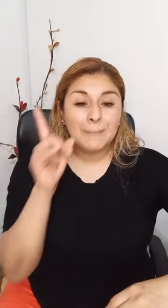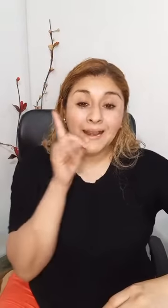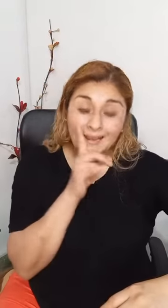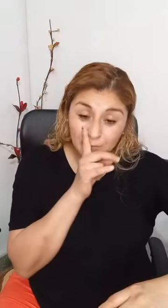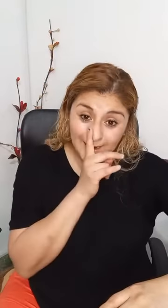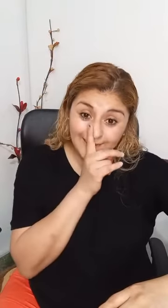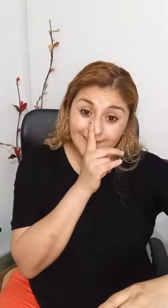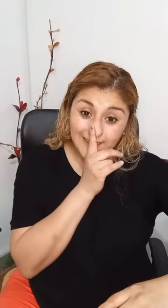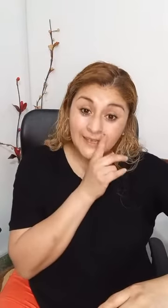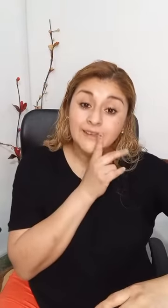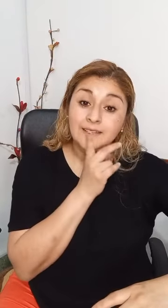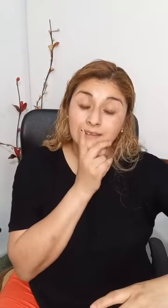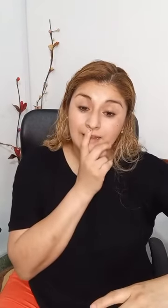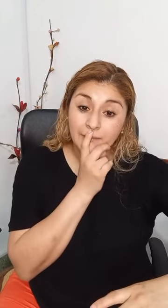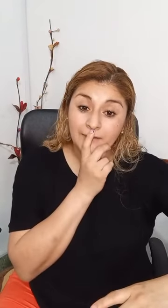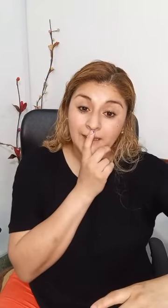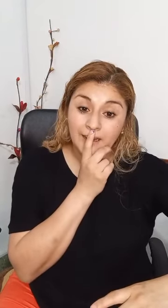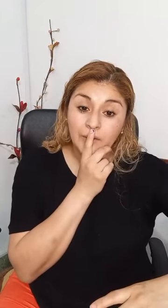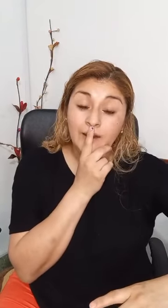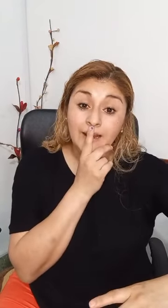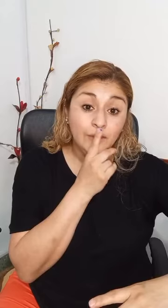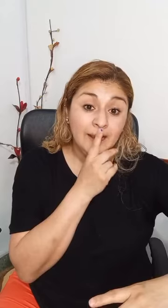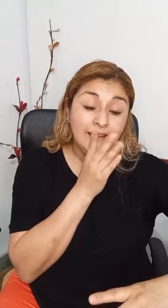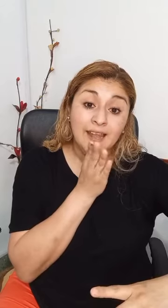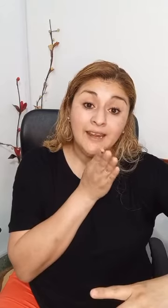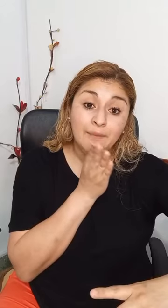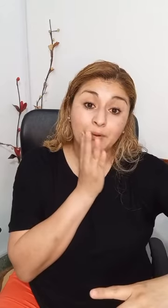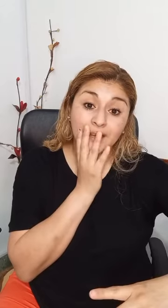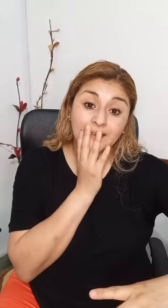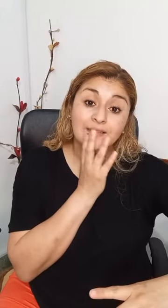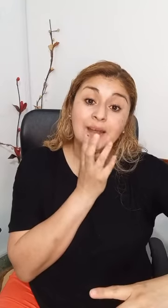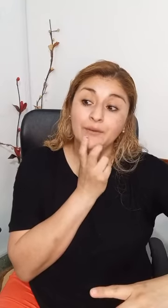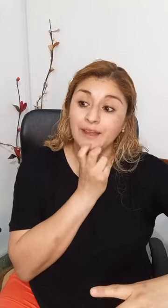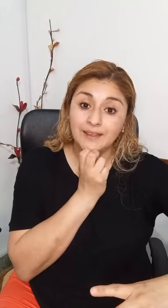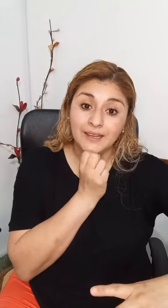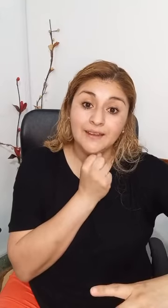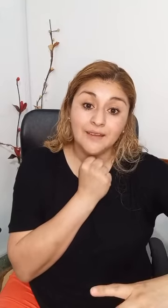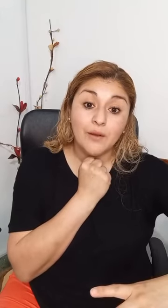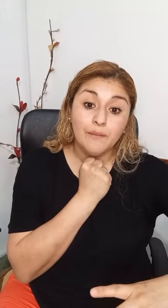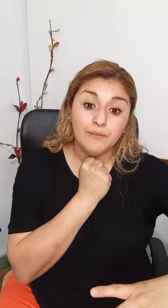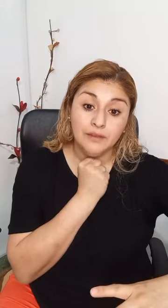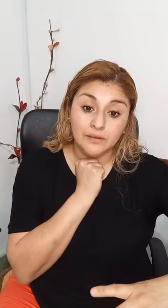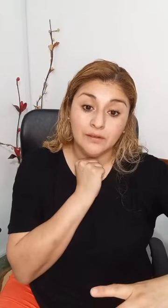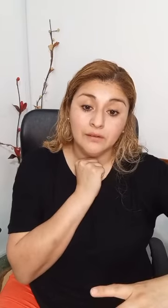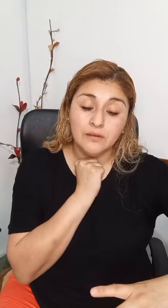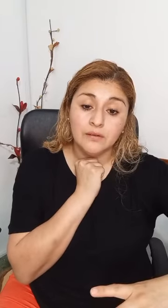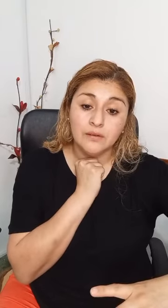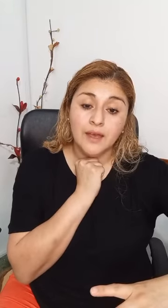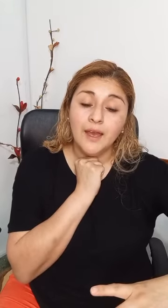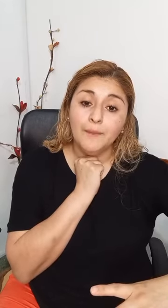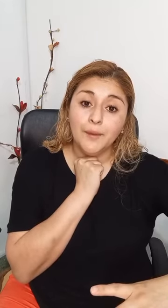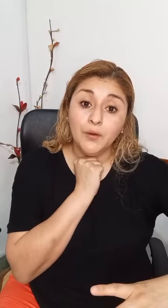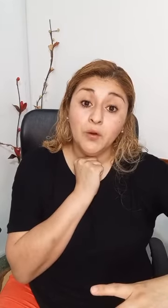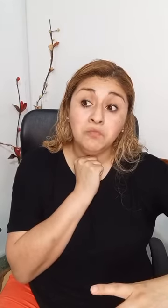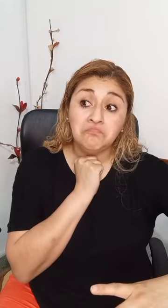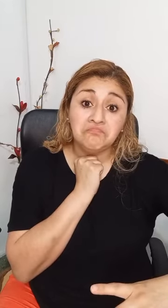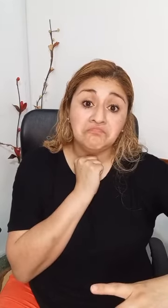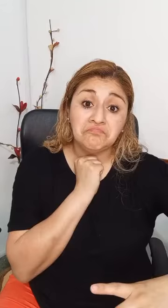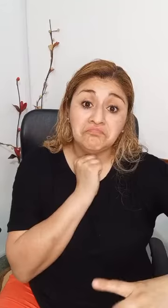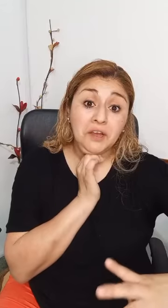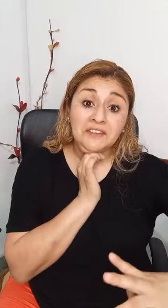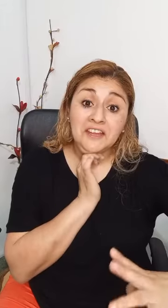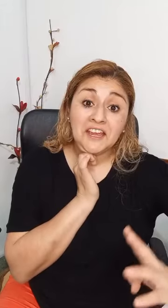A la lectura, sí, necesitamos tener una lectura diaria porque necesitamos adquirir ese compromiso. Pero,